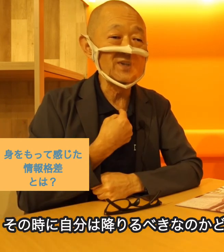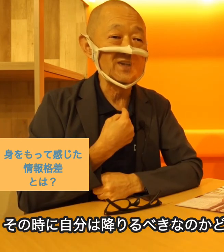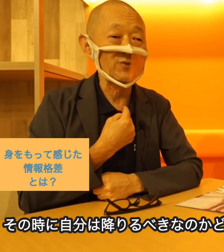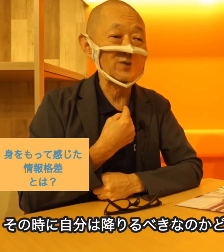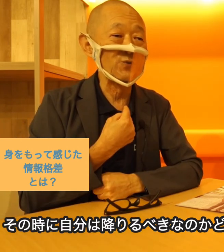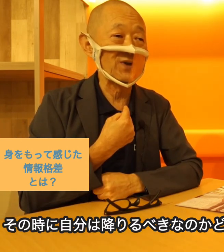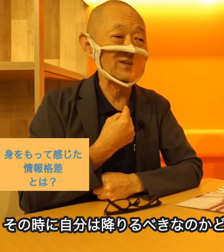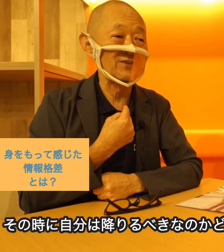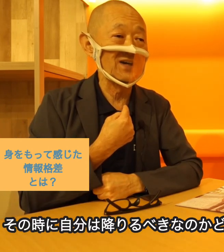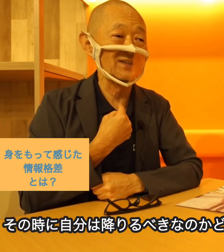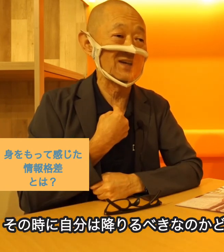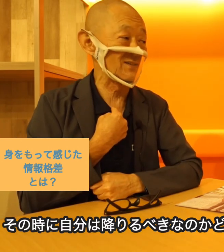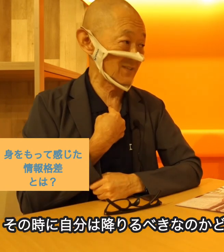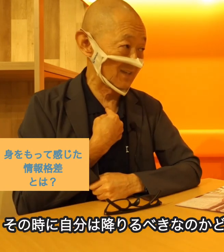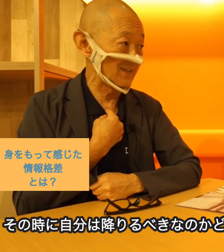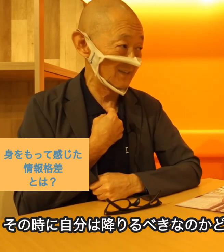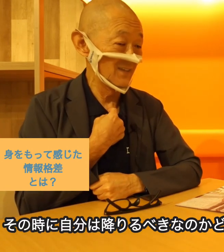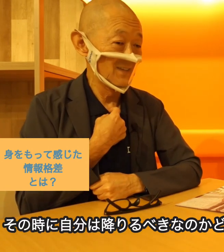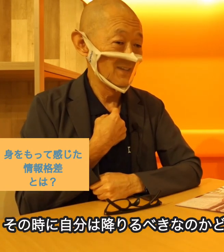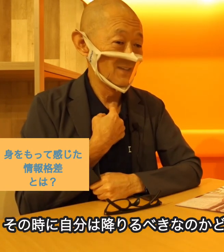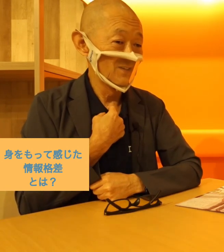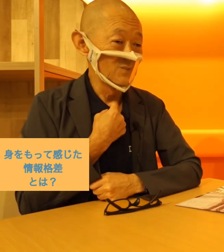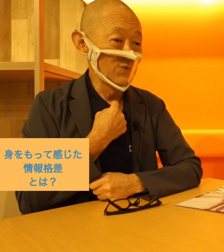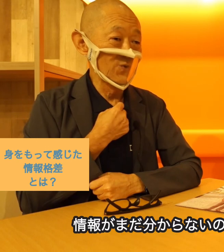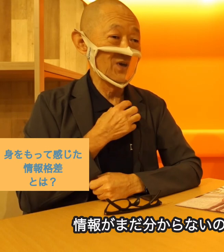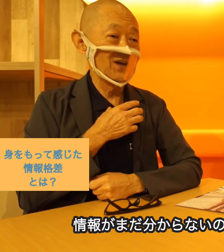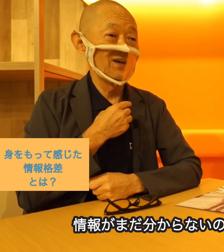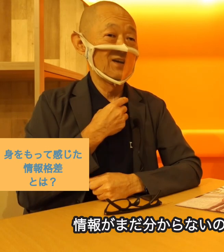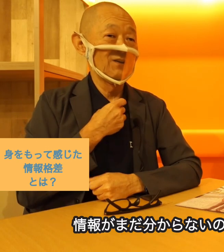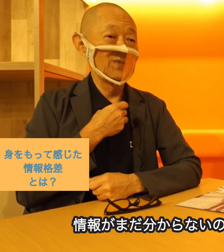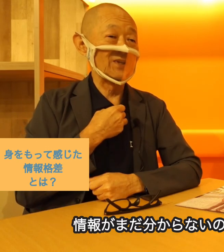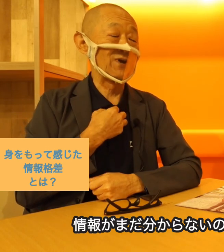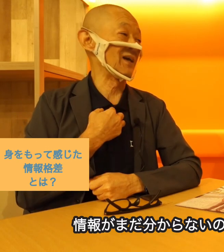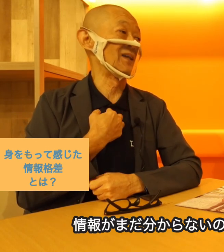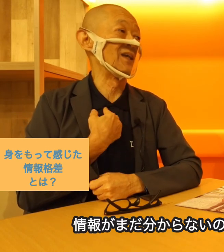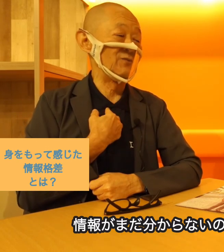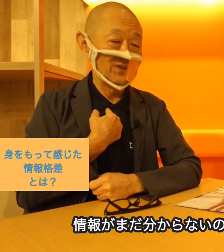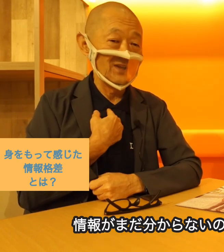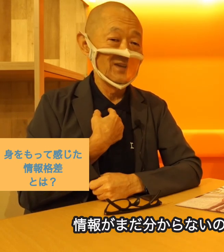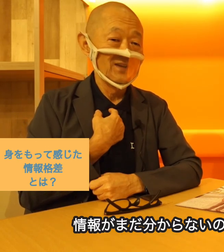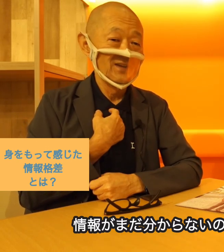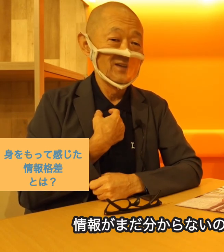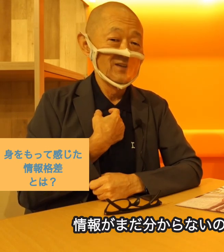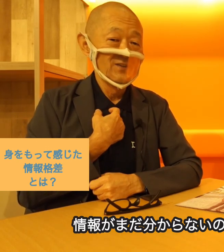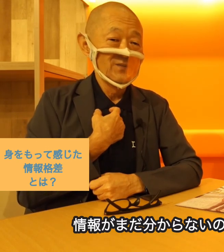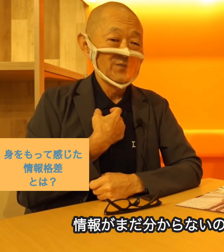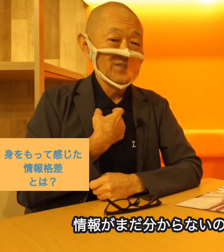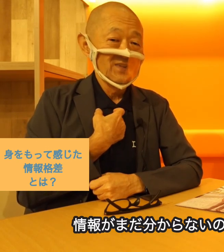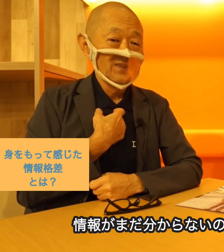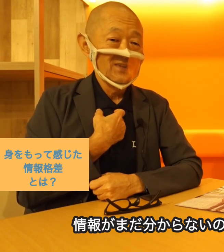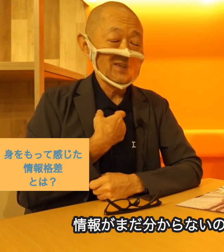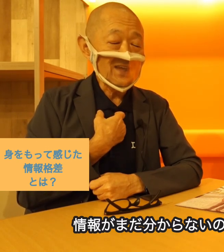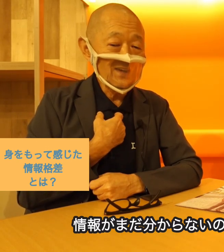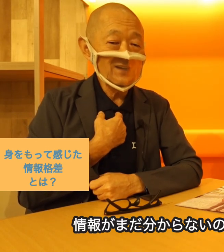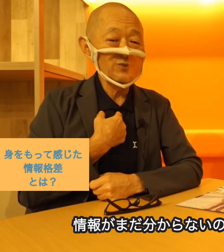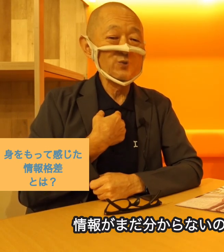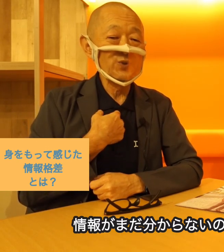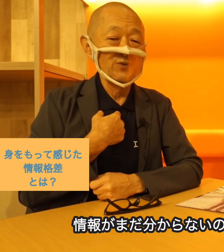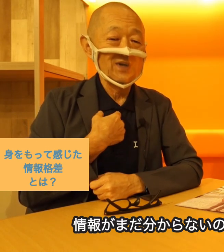なのかどうかっていう判断がつかない。情報がまだ分からないので、大概そういう時は